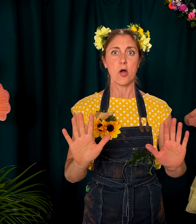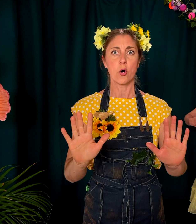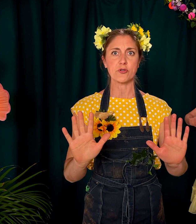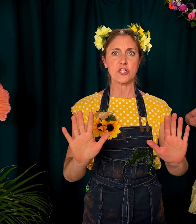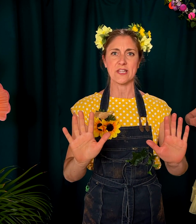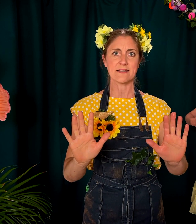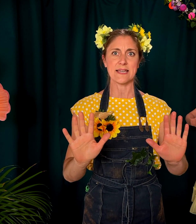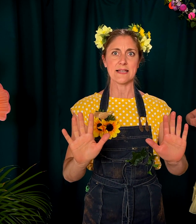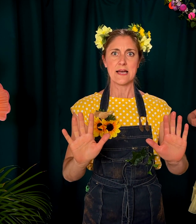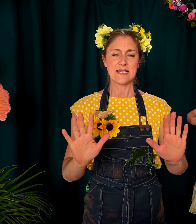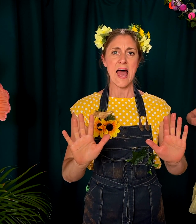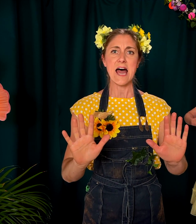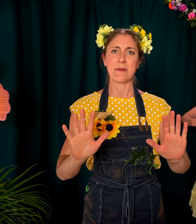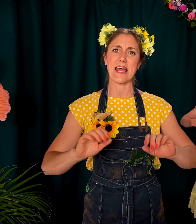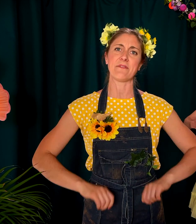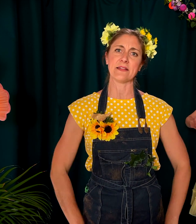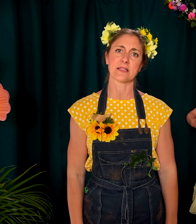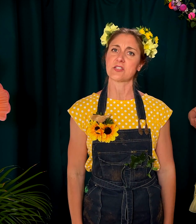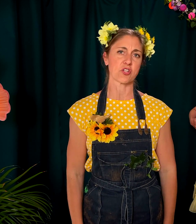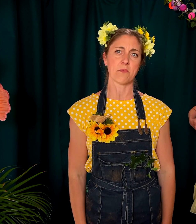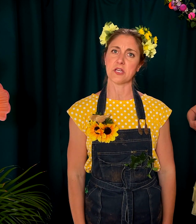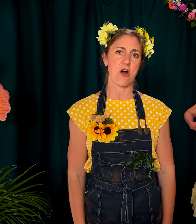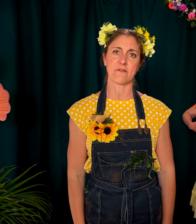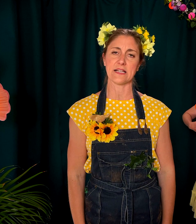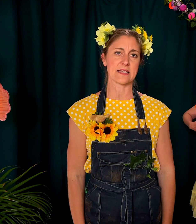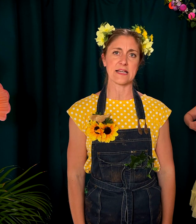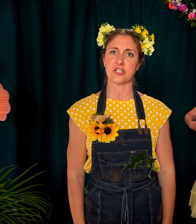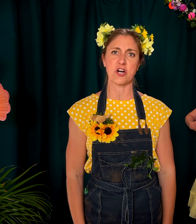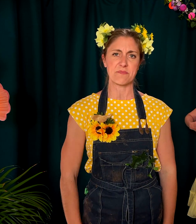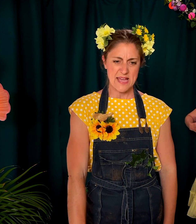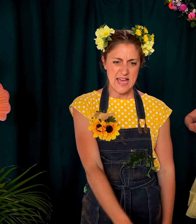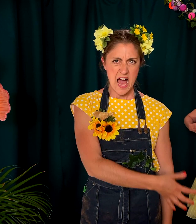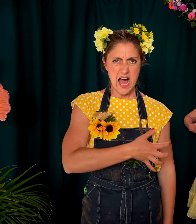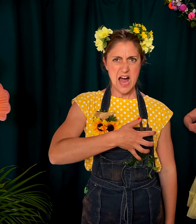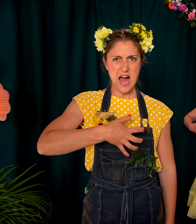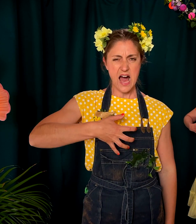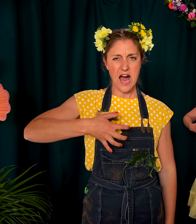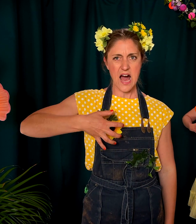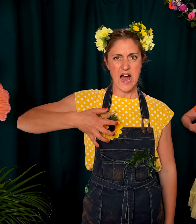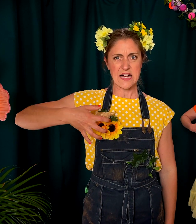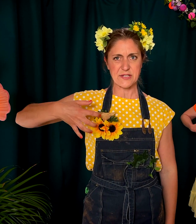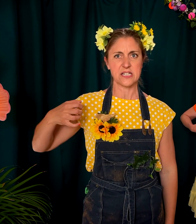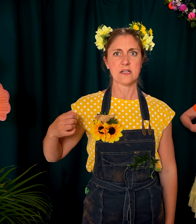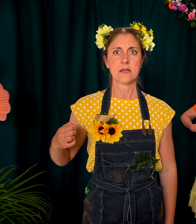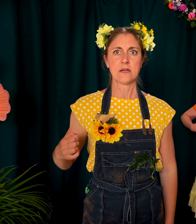och ryta till. Det här blev inte som jag vill, det gör mig arg.